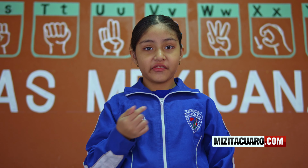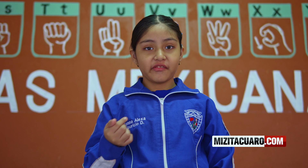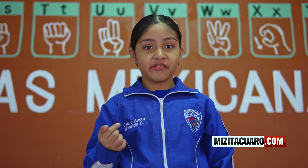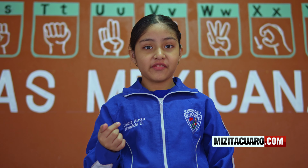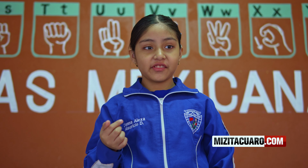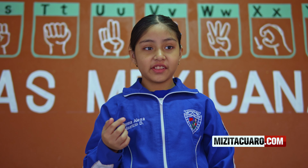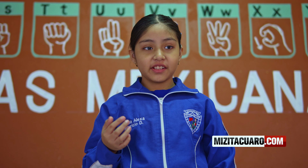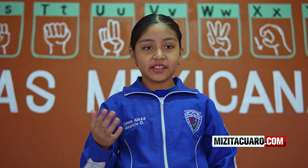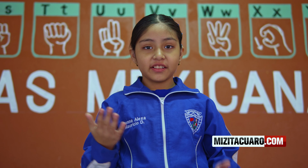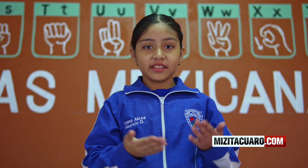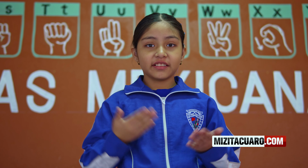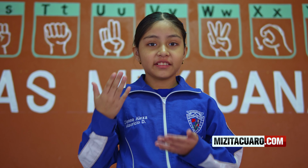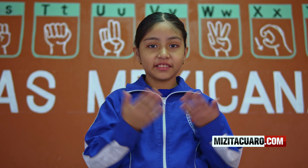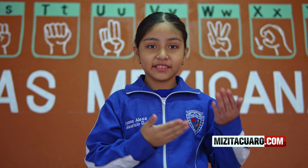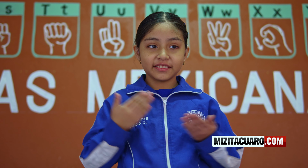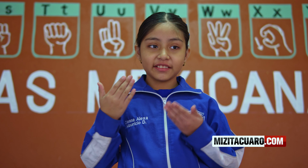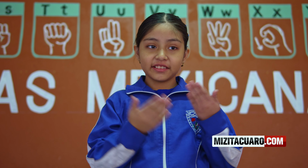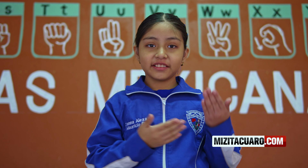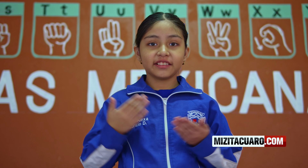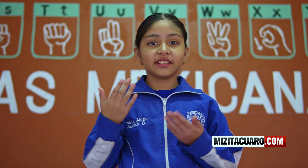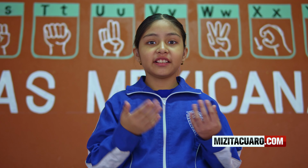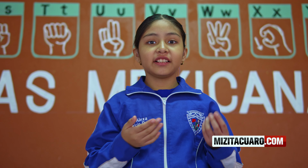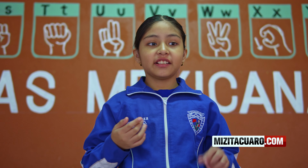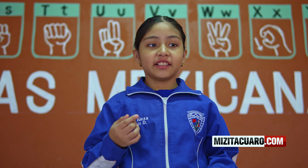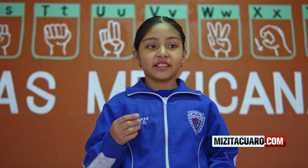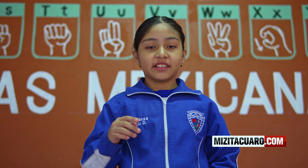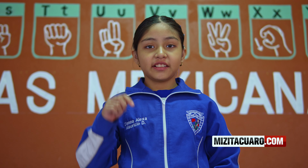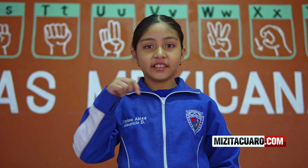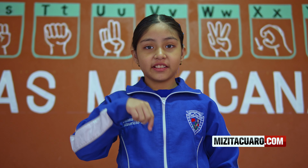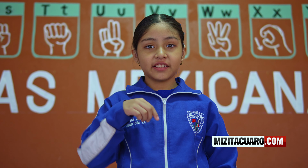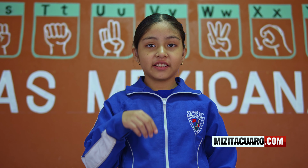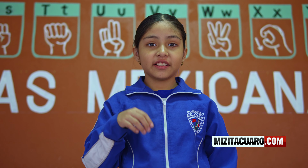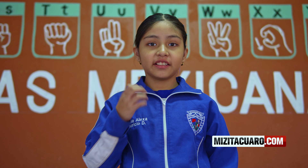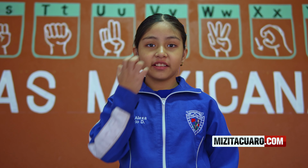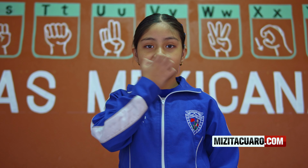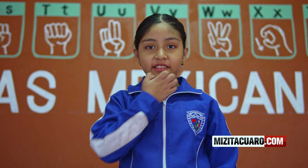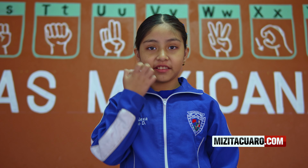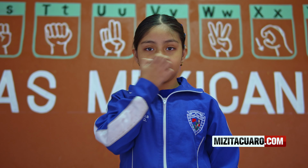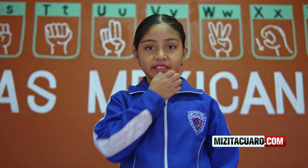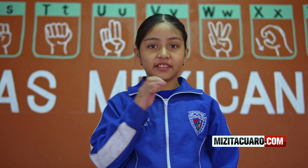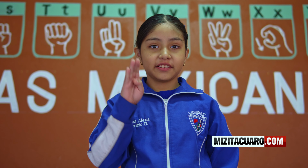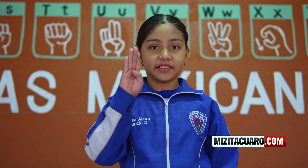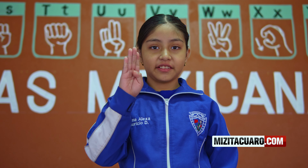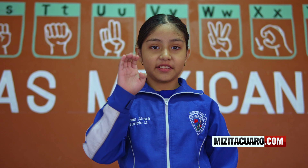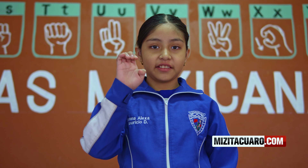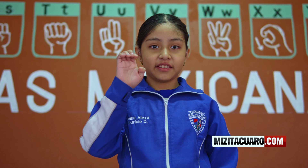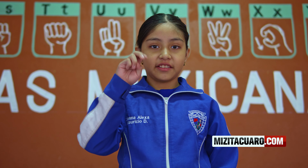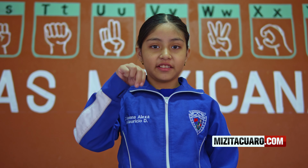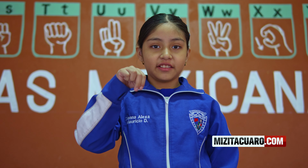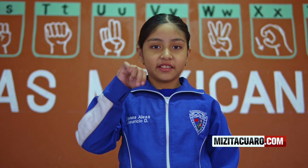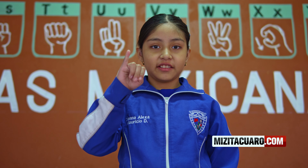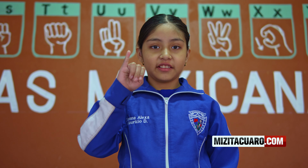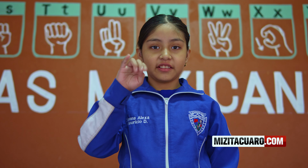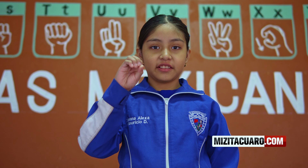Dana. Yo estudio aquí en la escuela